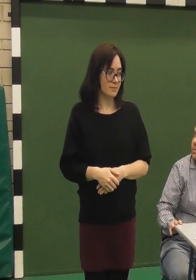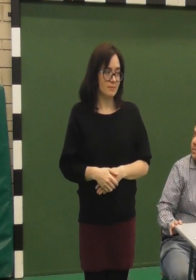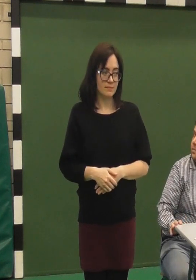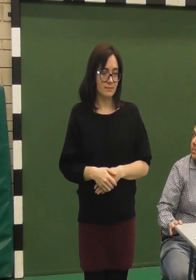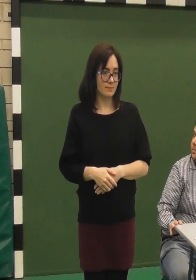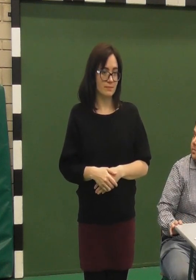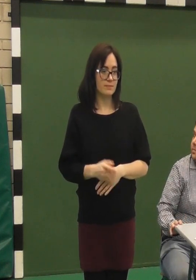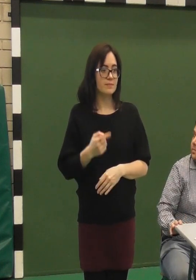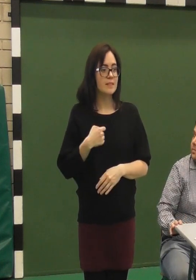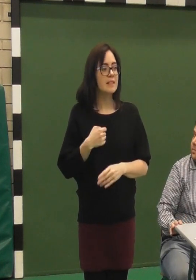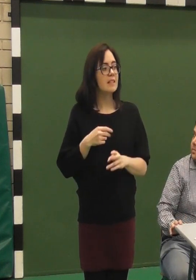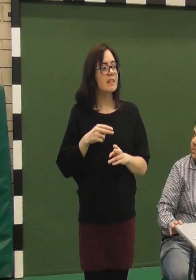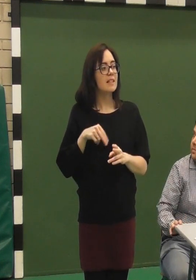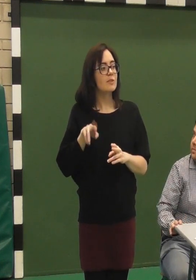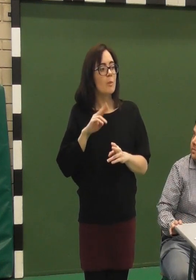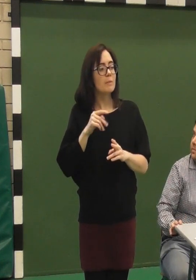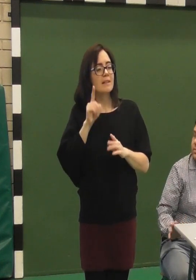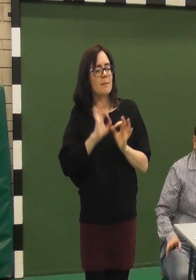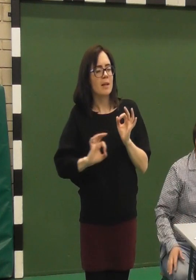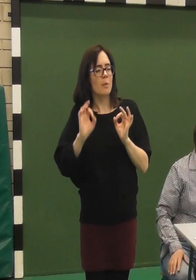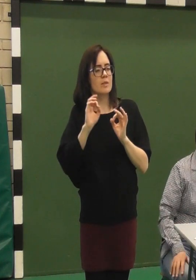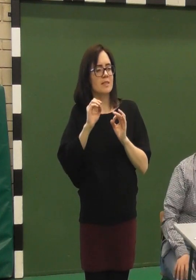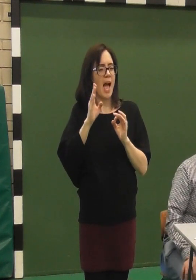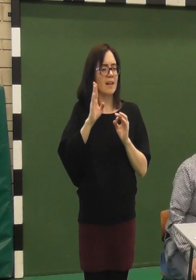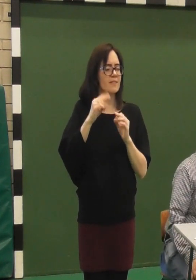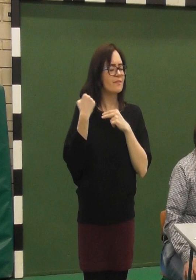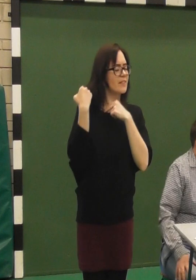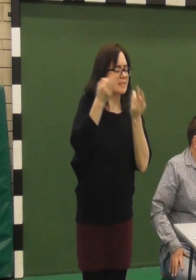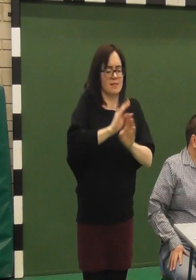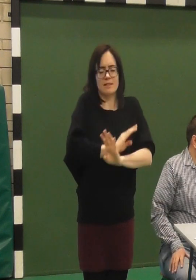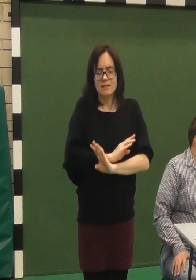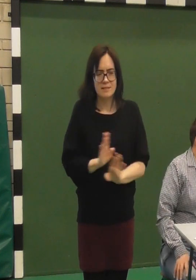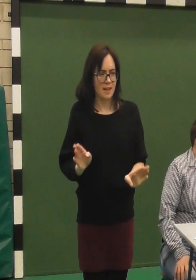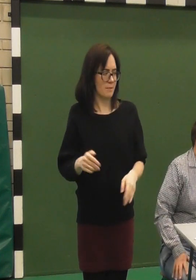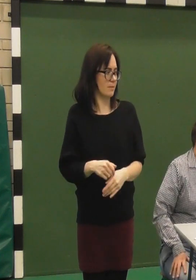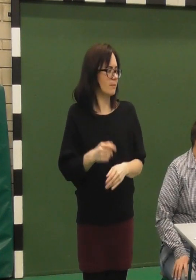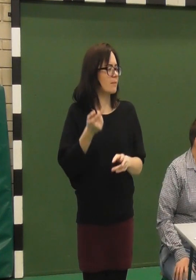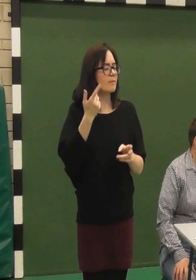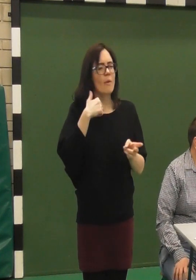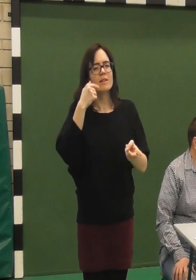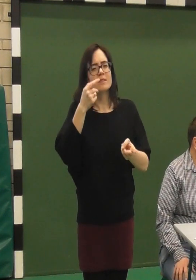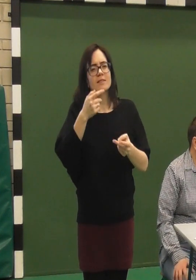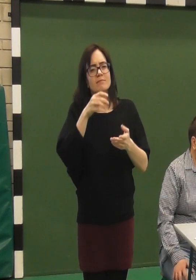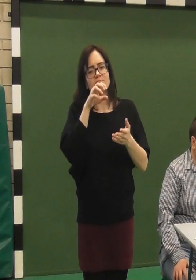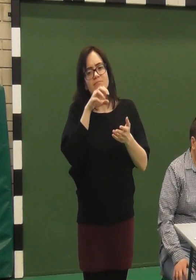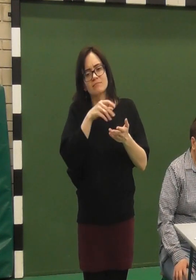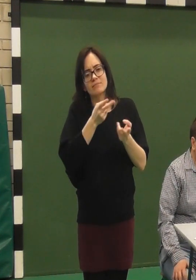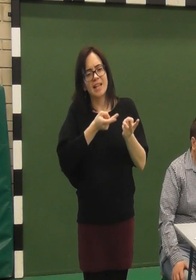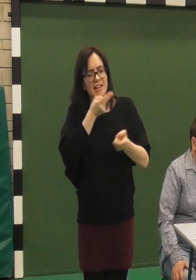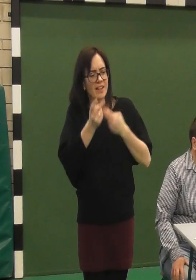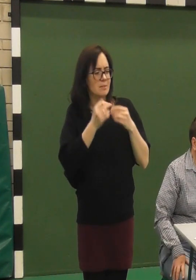többé vissza Auschwitzba, mert volt olyan kedvezményes utazás, a város is meghívott,